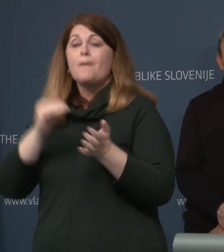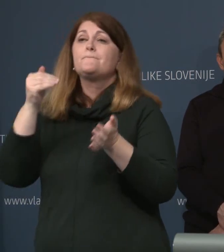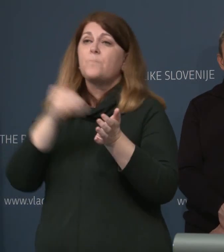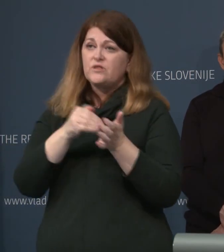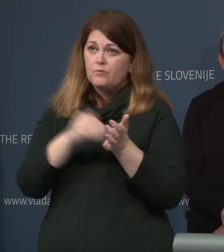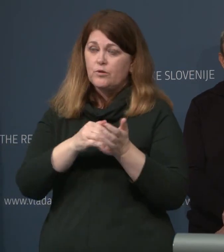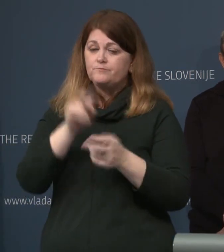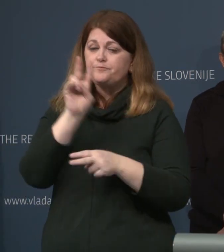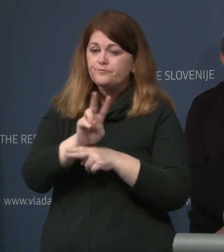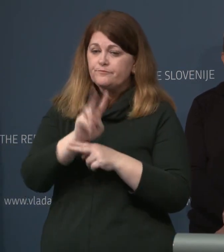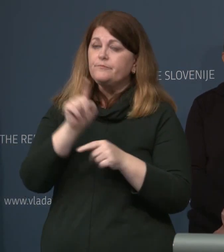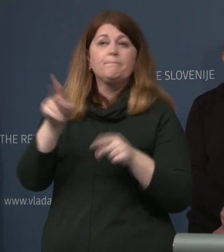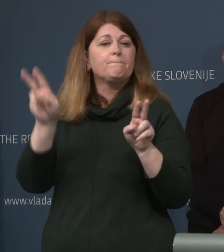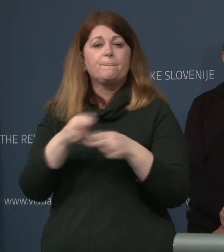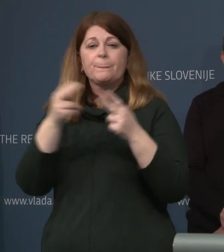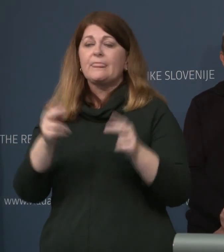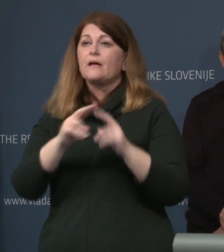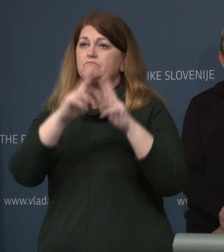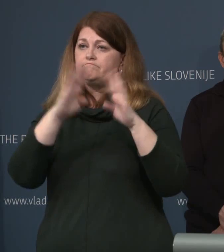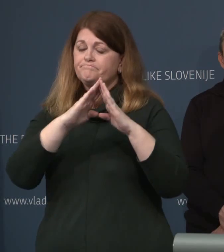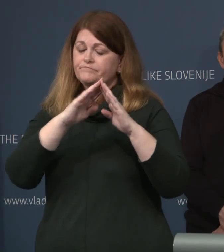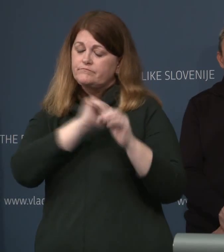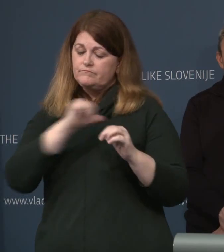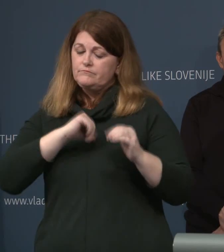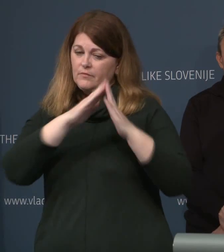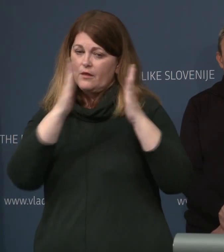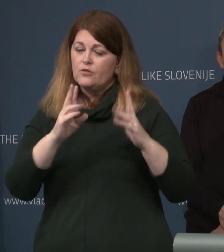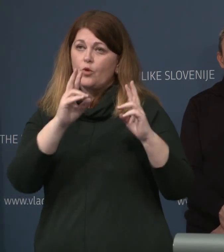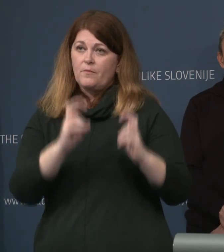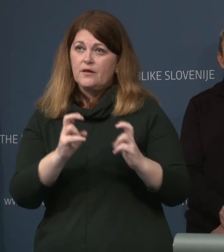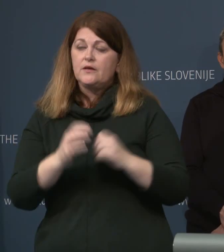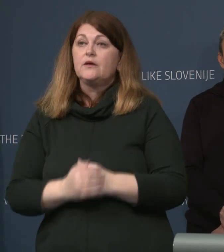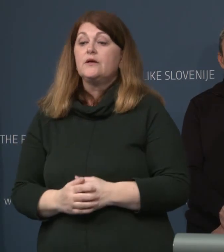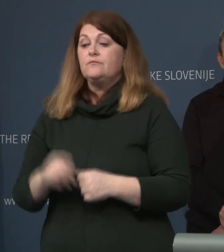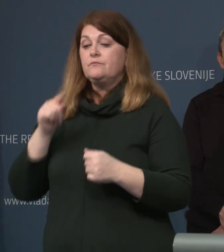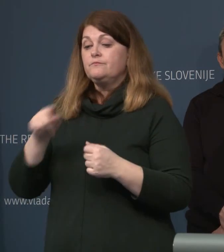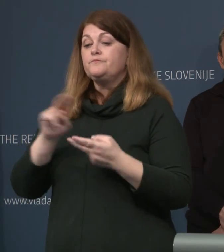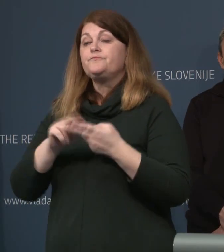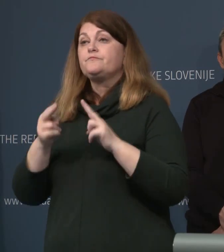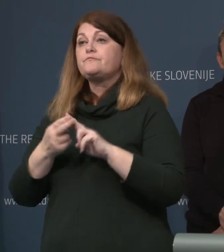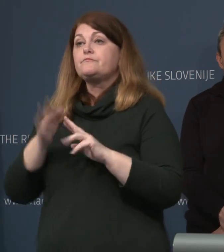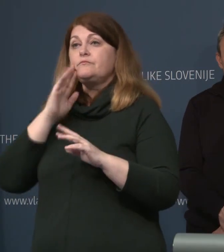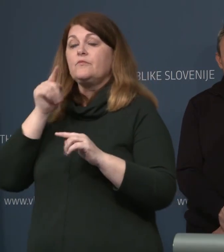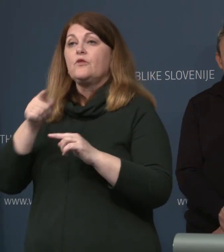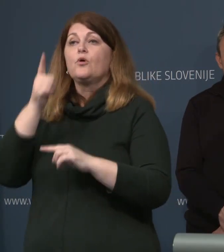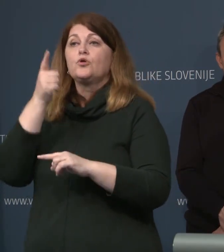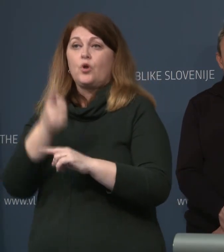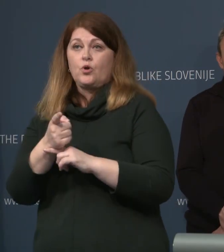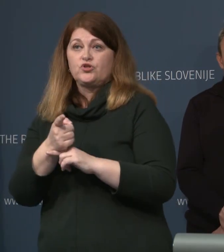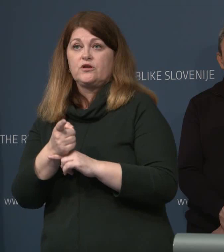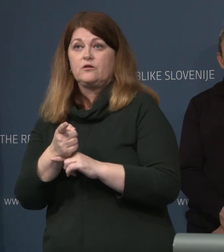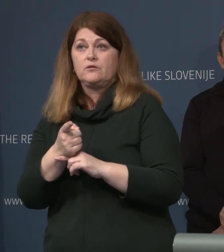potrebuje varstvo in da ne more biti sam doma. Na ta način bo tudi to določeno in na ta